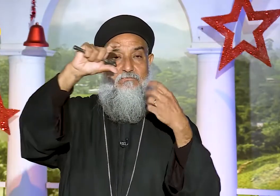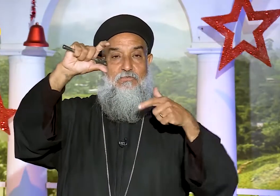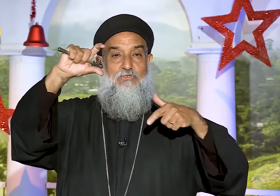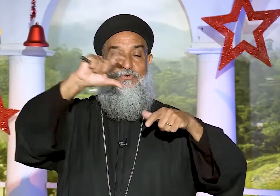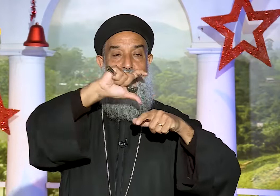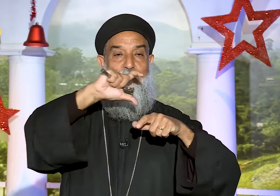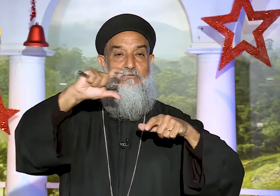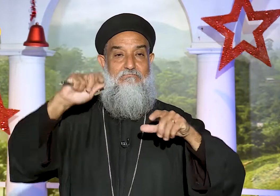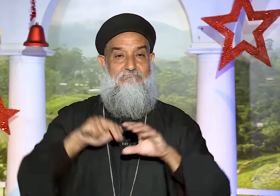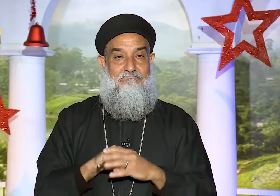6 شهور،